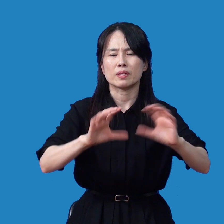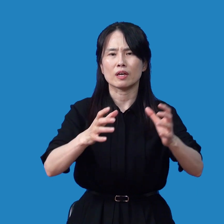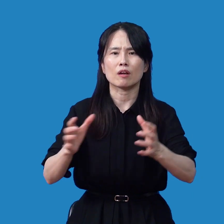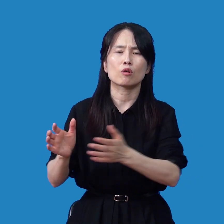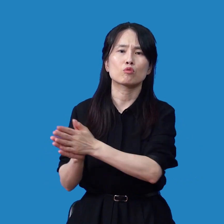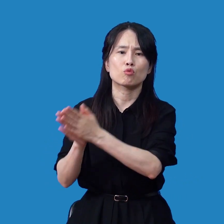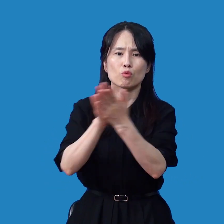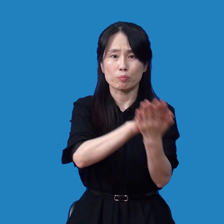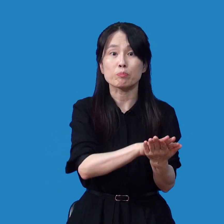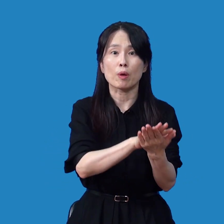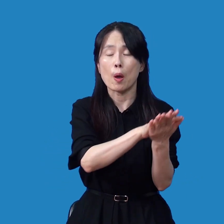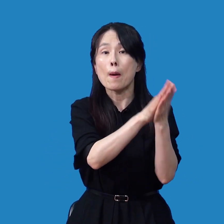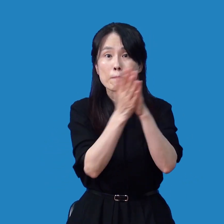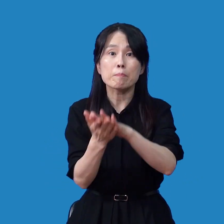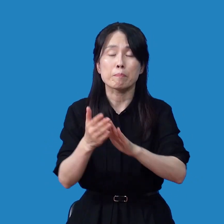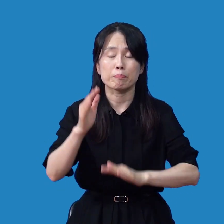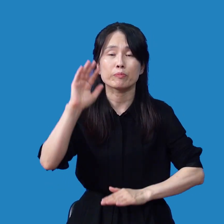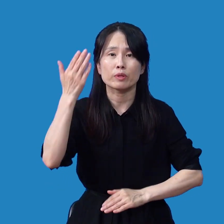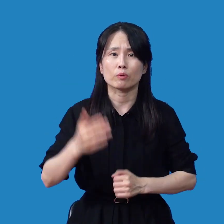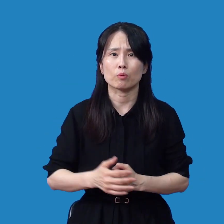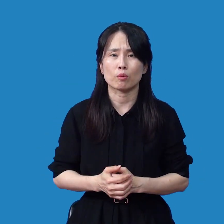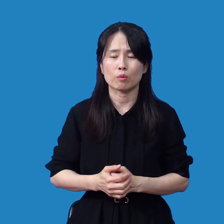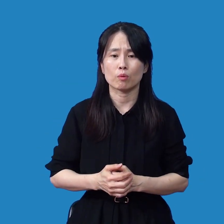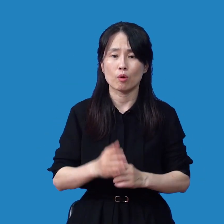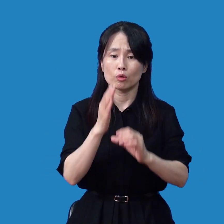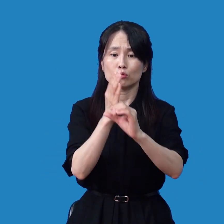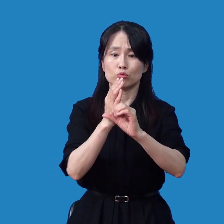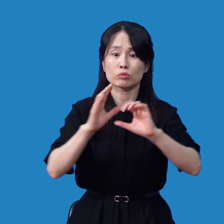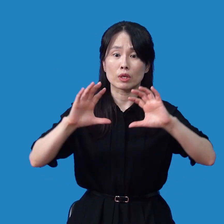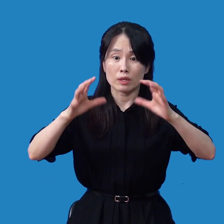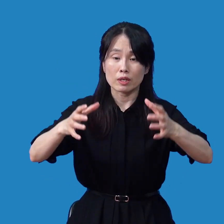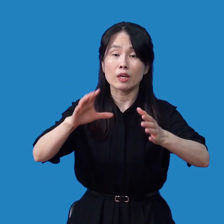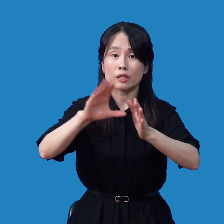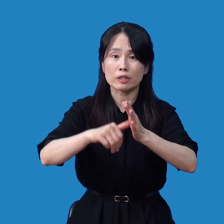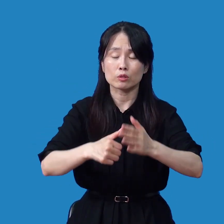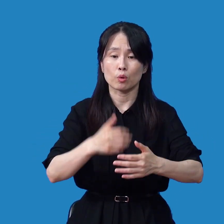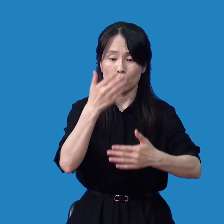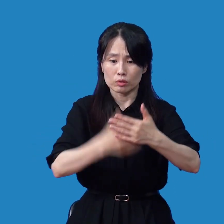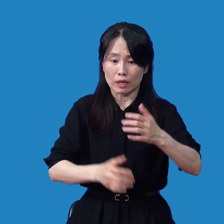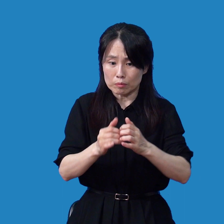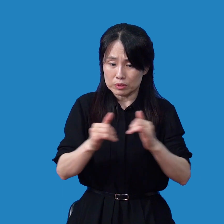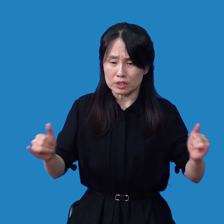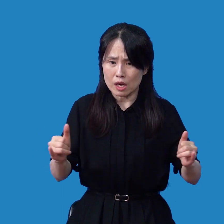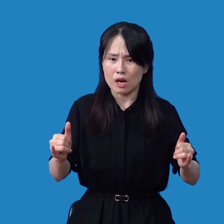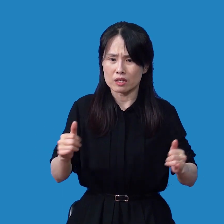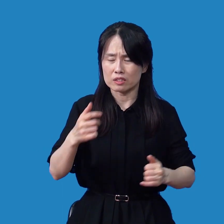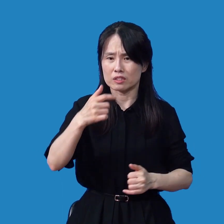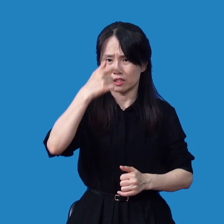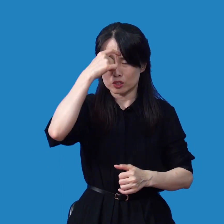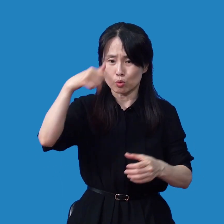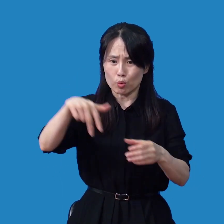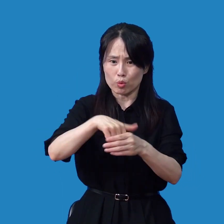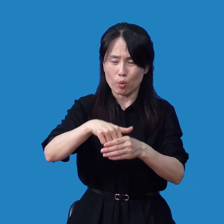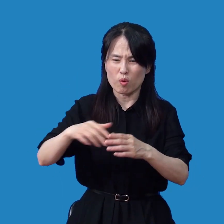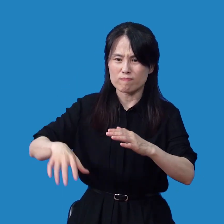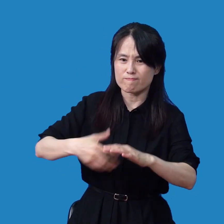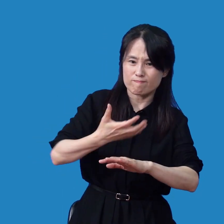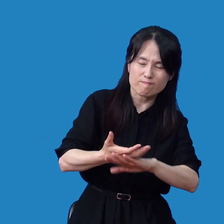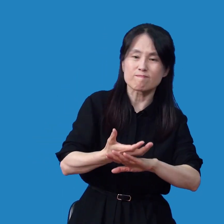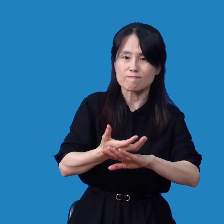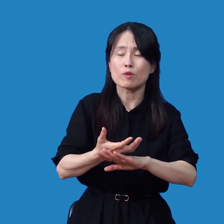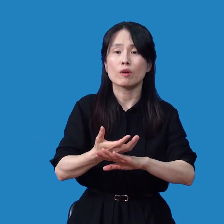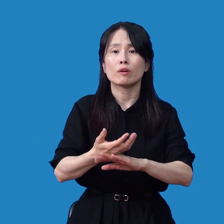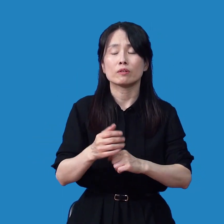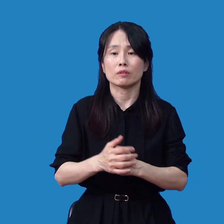시대에도 얼마 안 되는 그 남은 자들이 강력한 종교개혁 운동을 일으켜서 개신교를 태동시켰습니다.